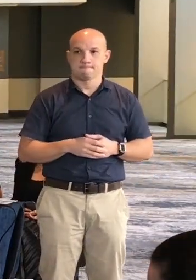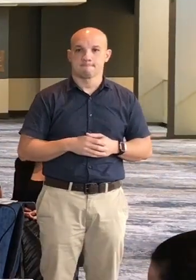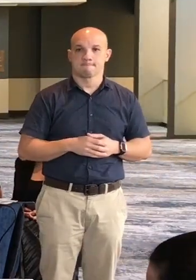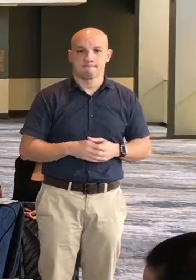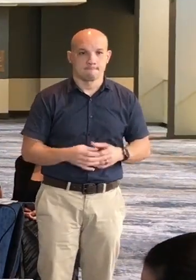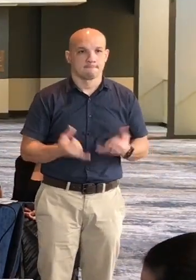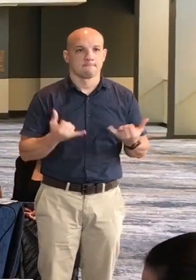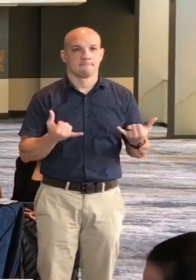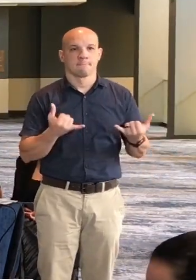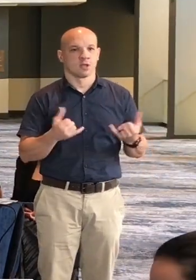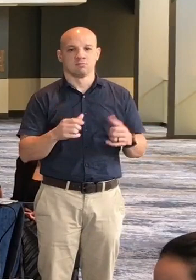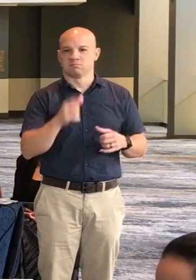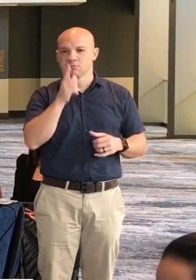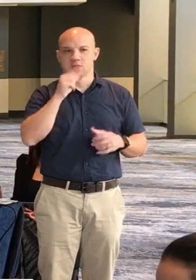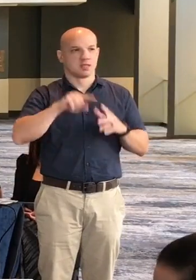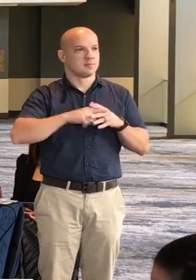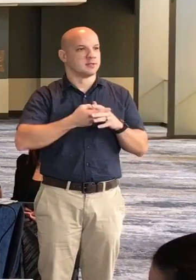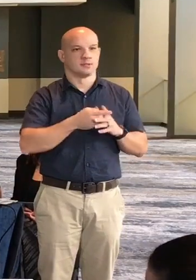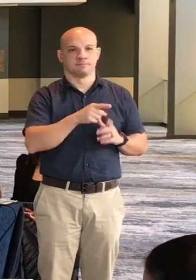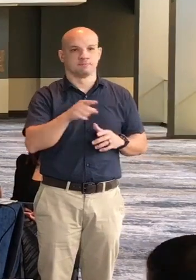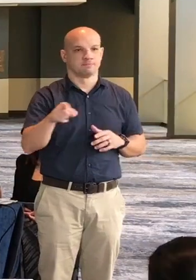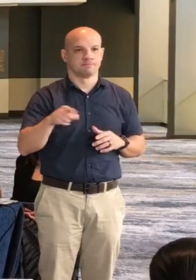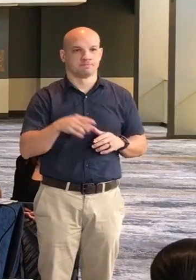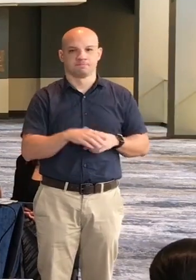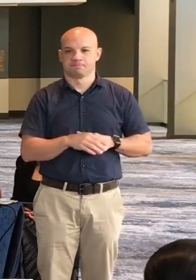¿Con quién comenzamos?